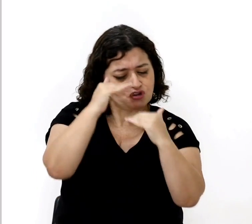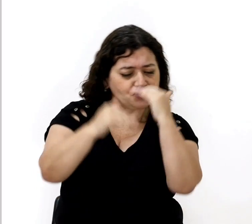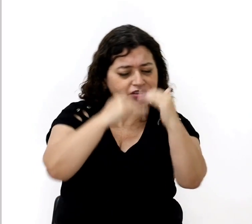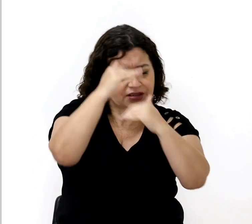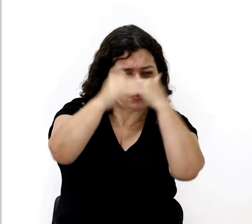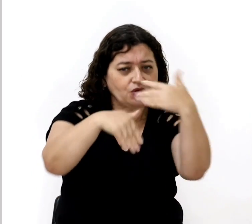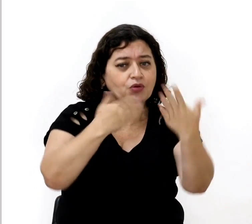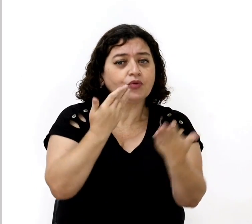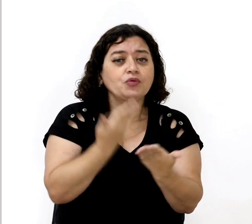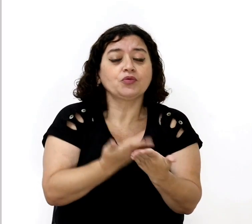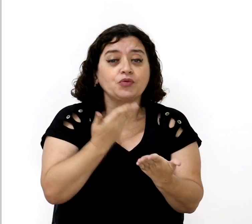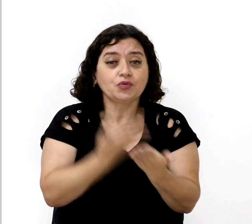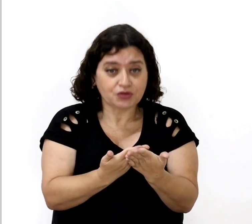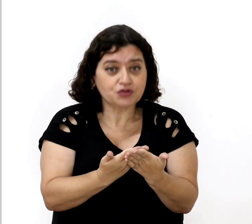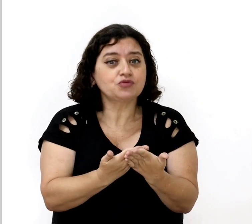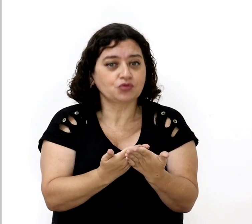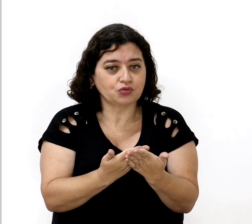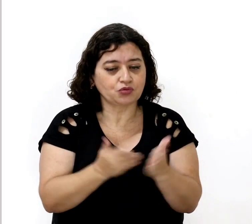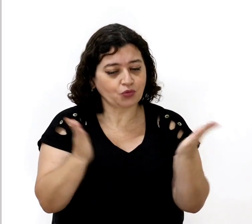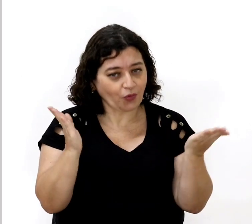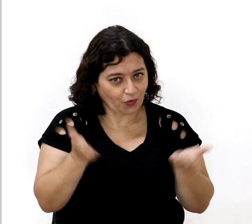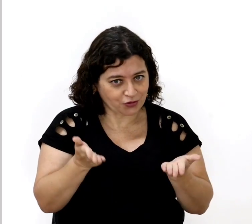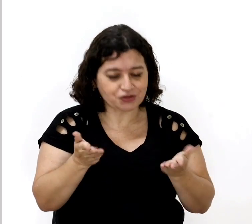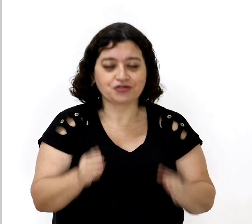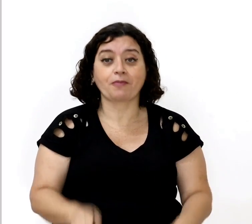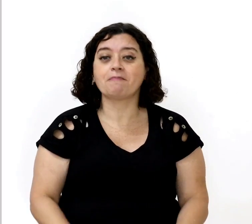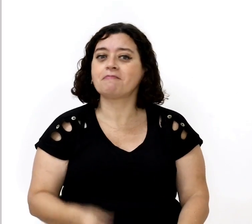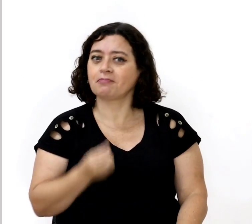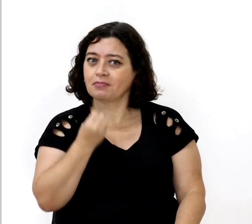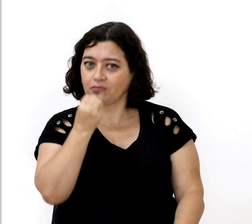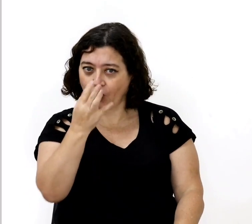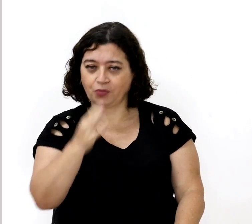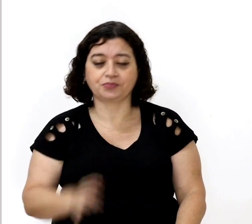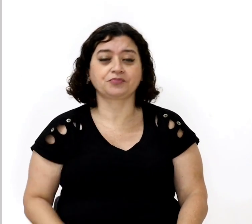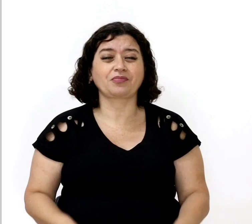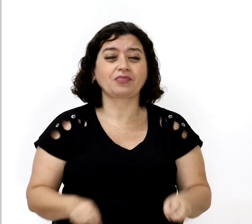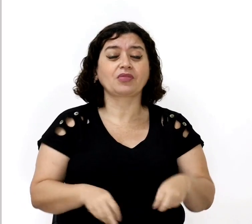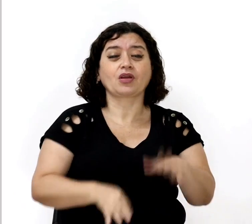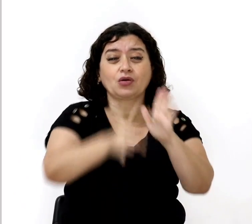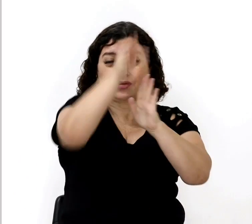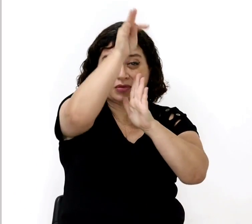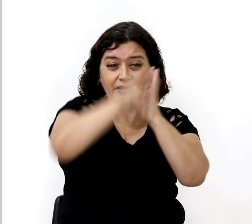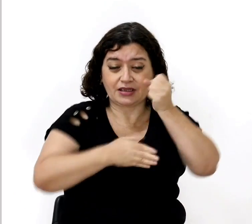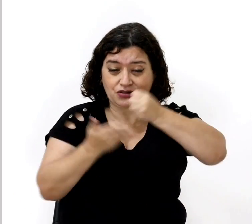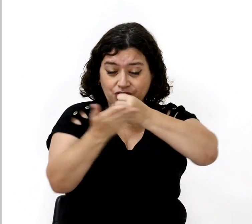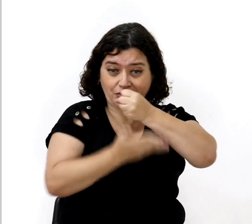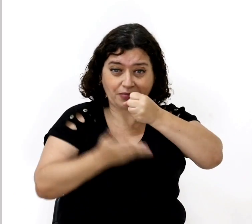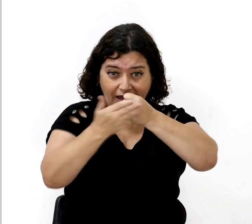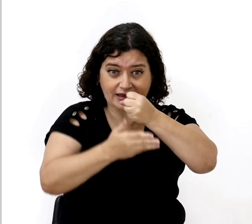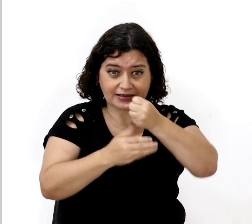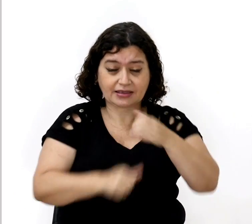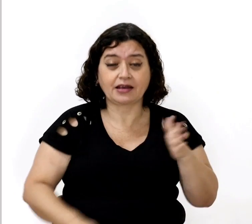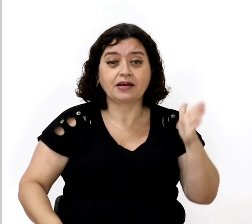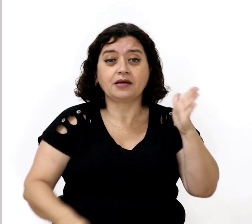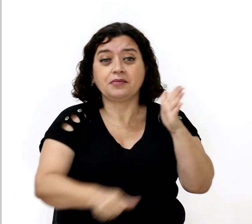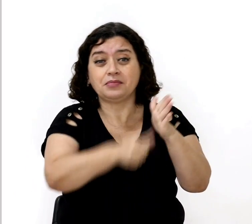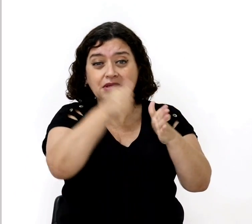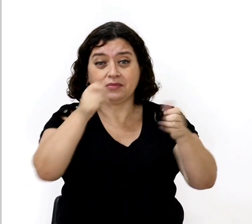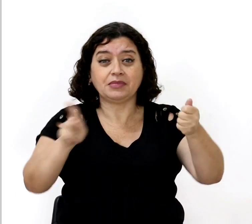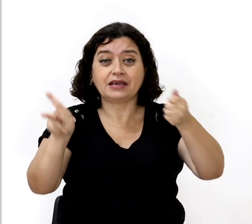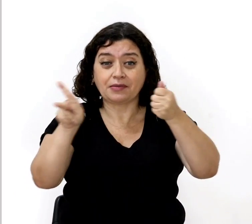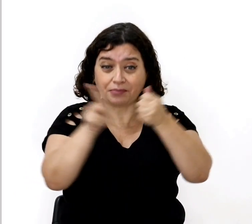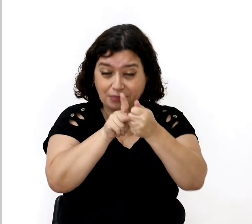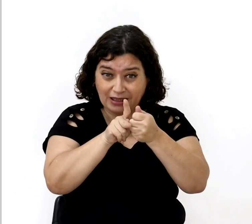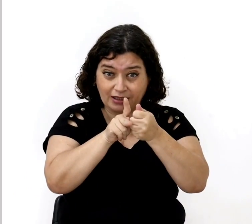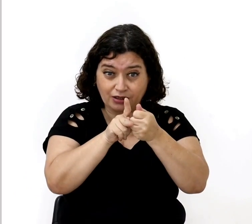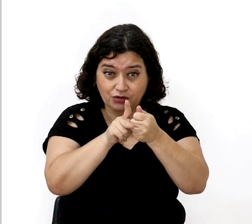desenvolver durante o nosso estudo de hoje. Bom, o texto básico da nossa lição é o texto de 1 de